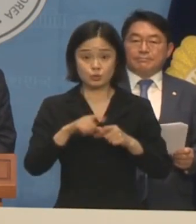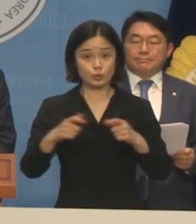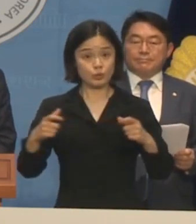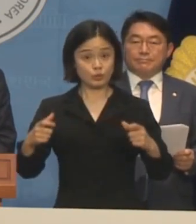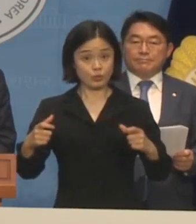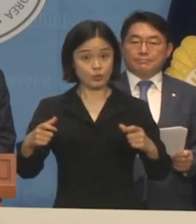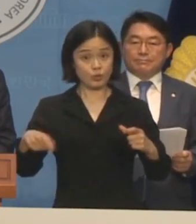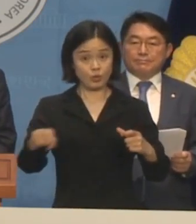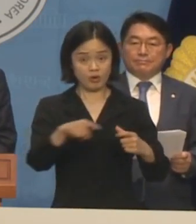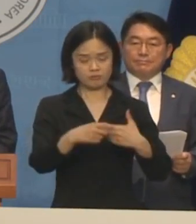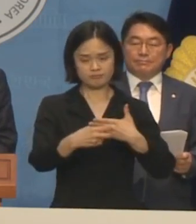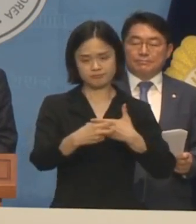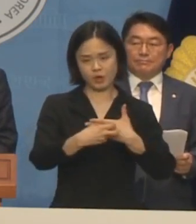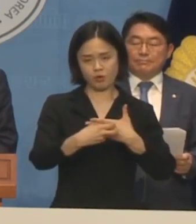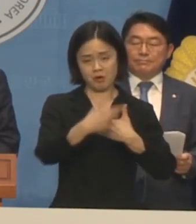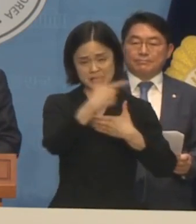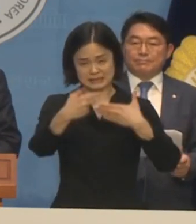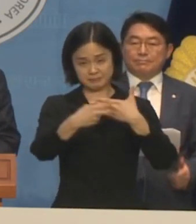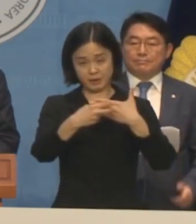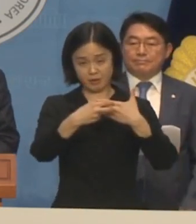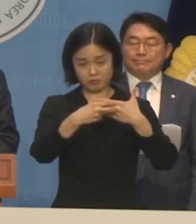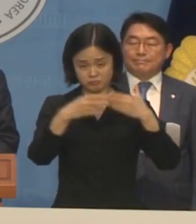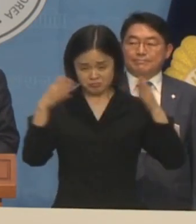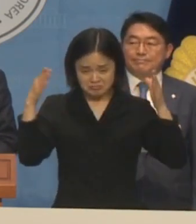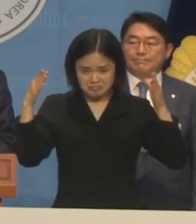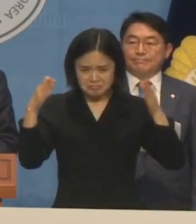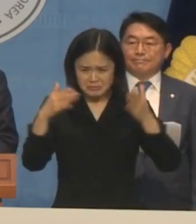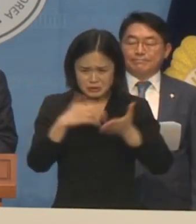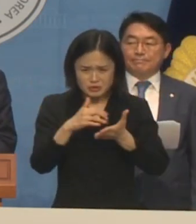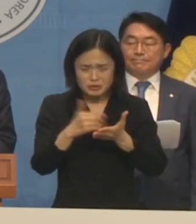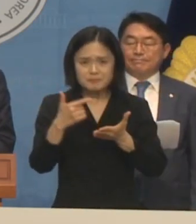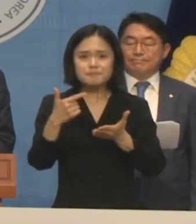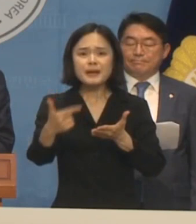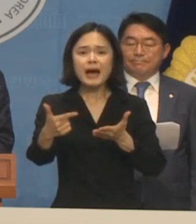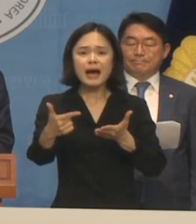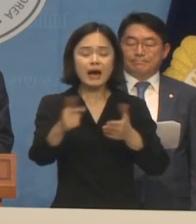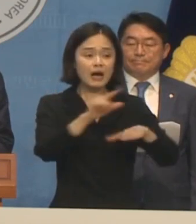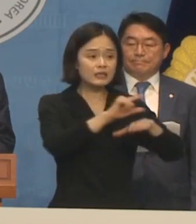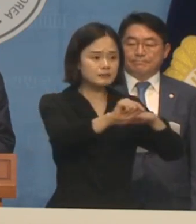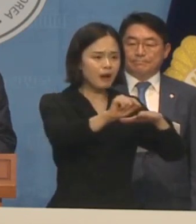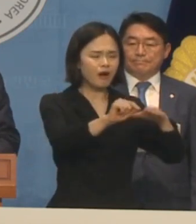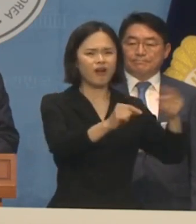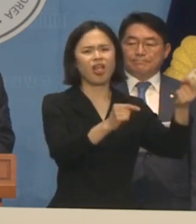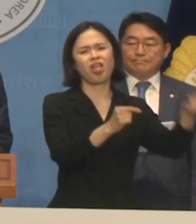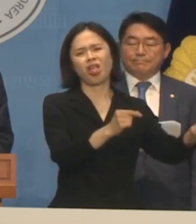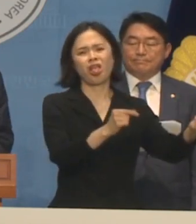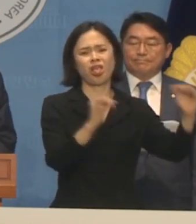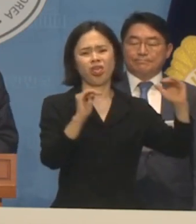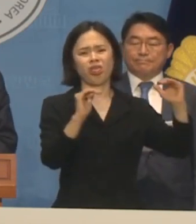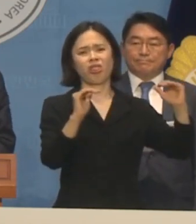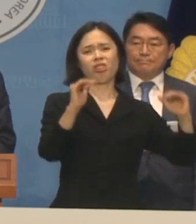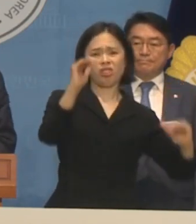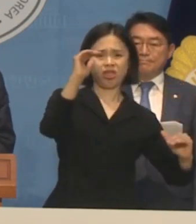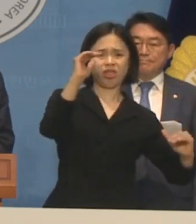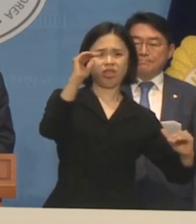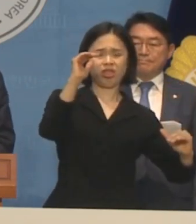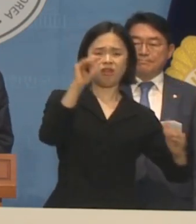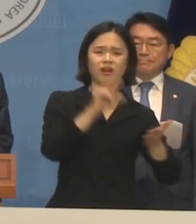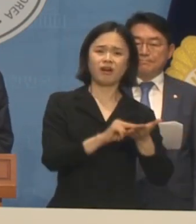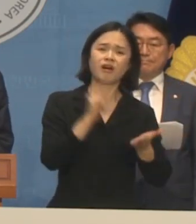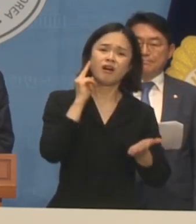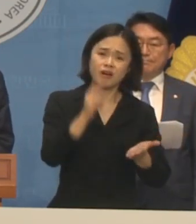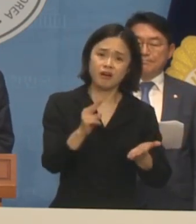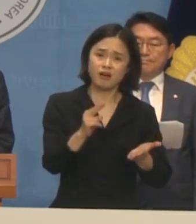의료인이 집중되어 지역 간 의료 서비스의 공급과 이용의 격차도 심각합니다. 뿐만 아니라 필수